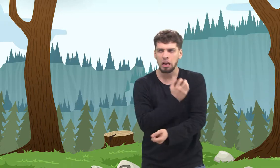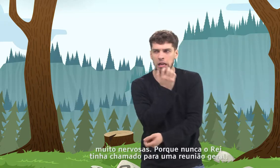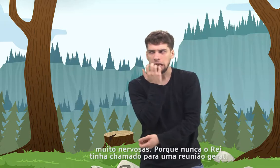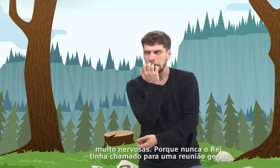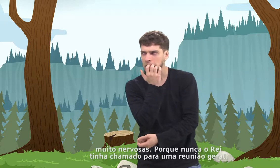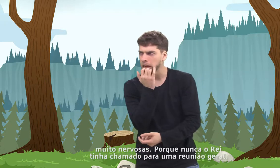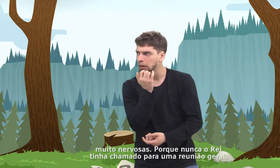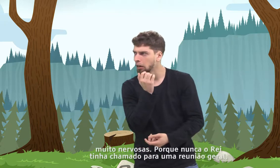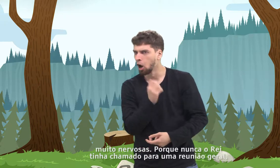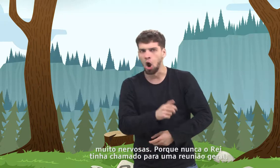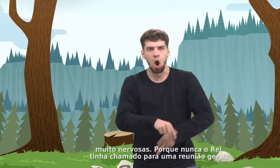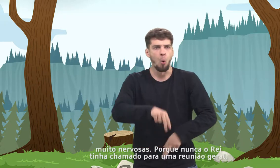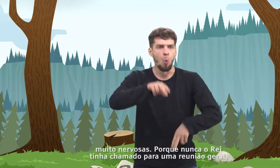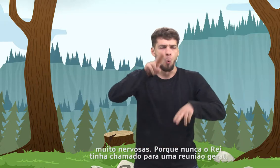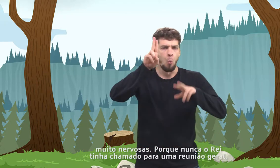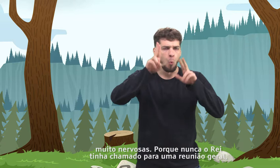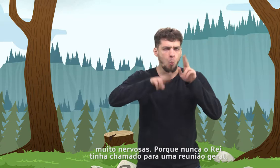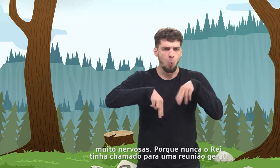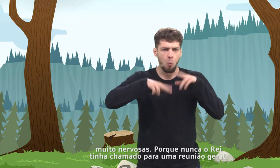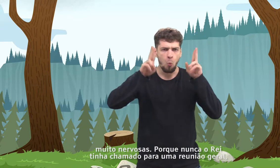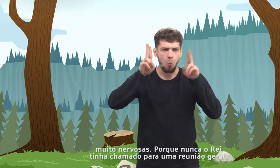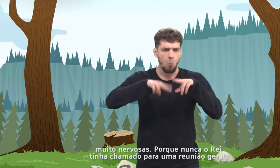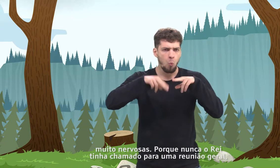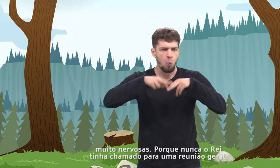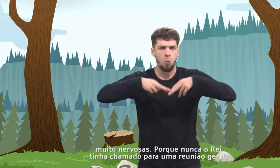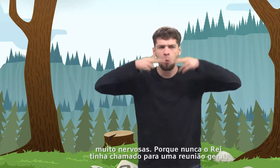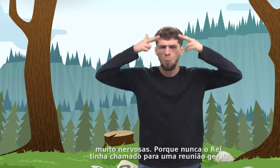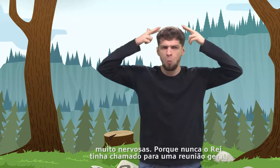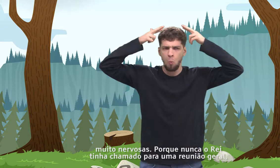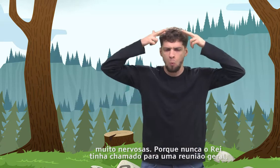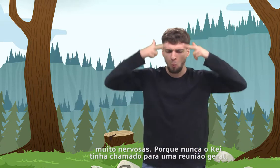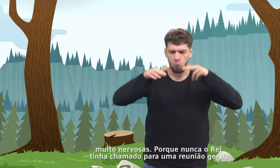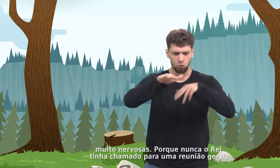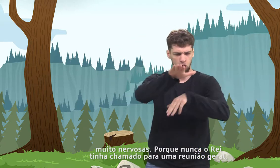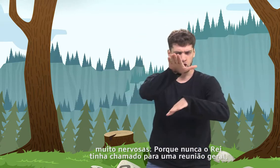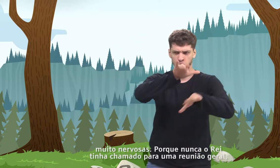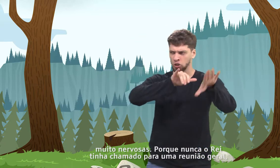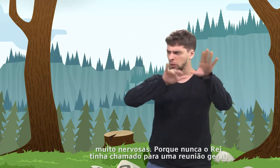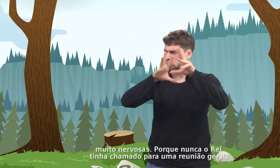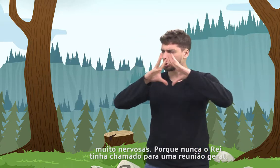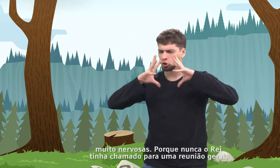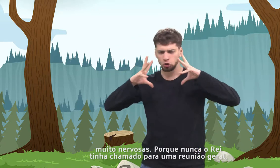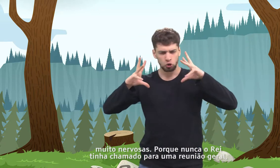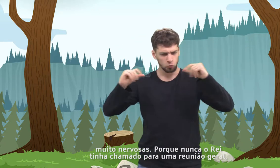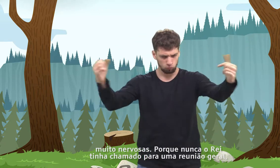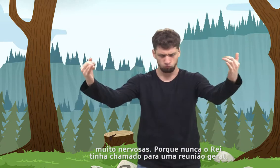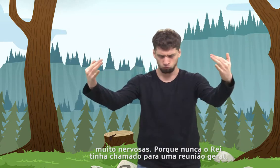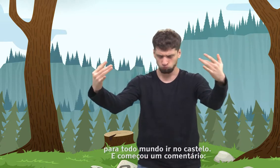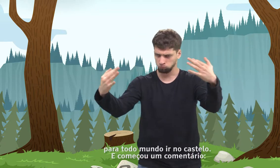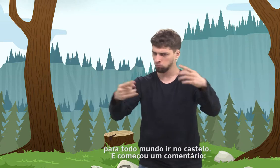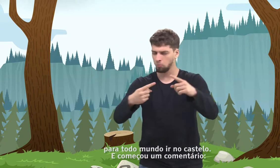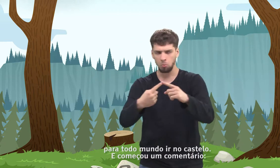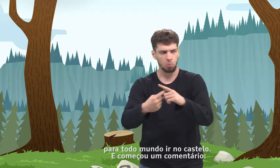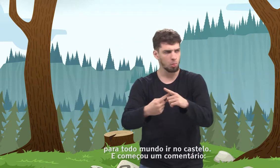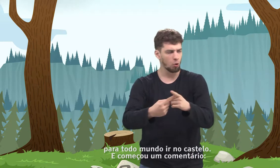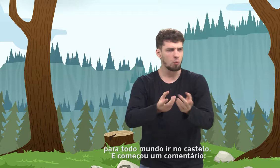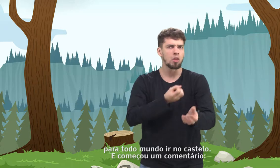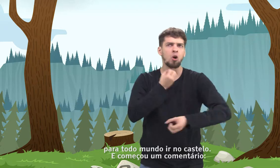muito nervosas porque nunca o retina chamada com uma reunião geral para todo mundo em um castelo